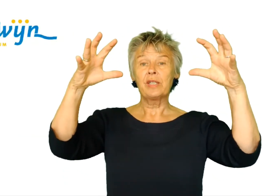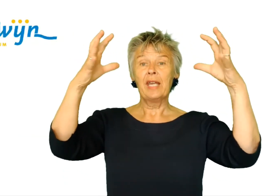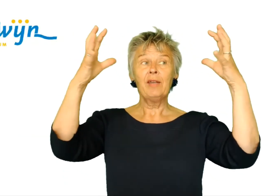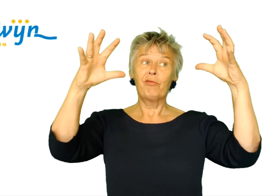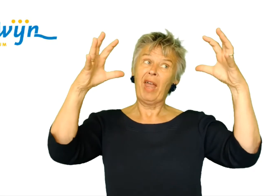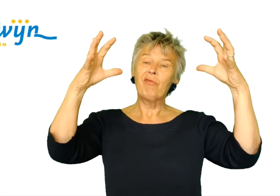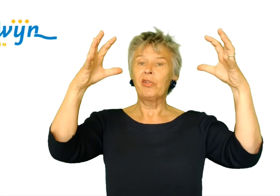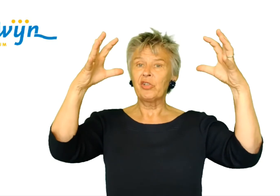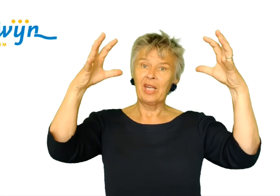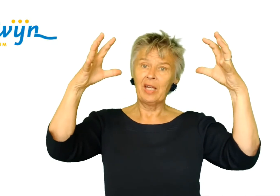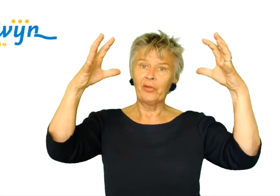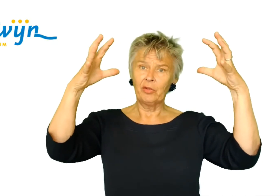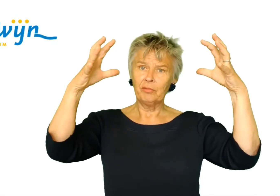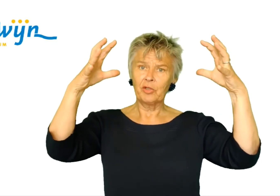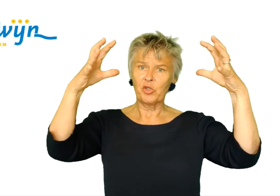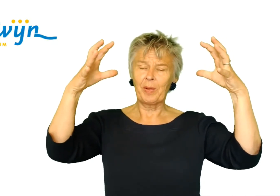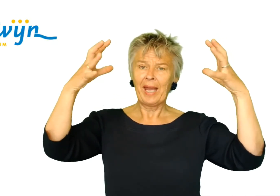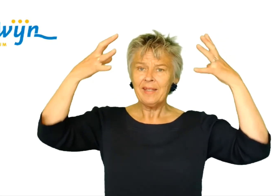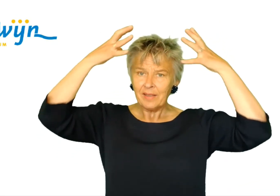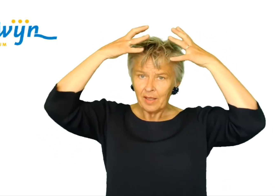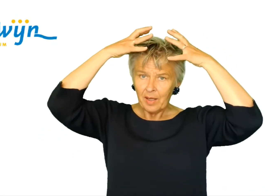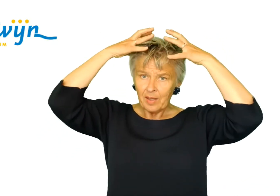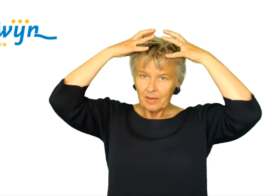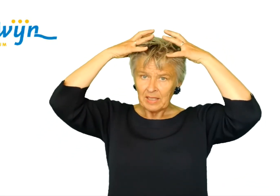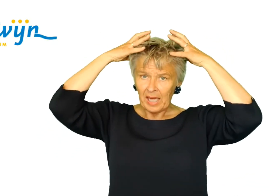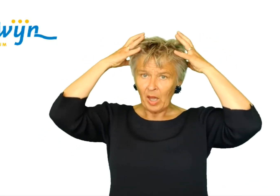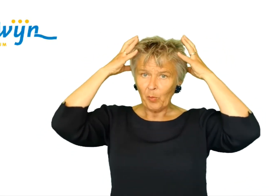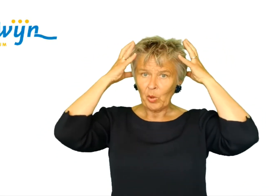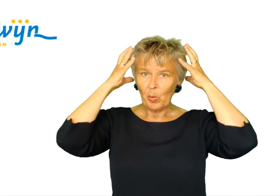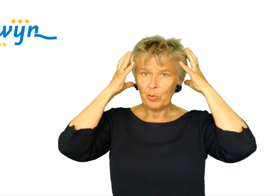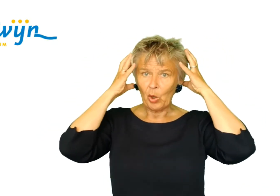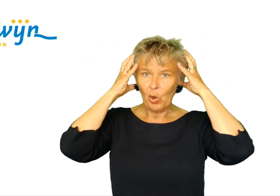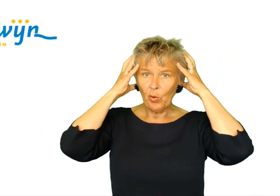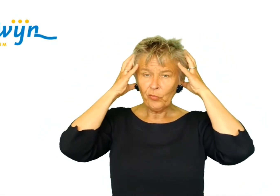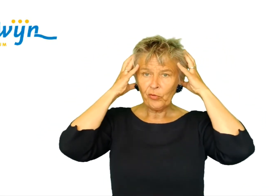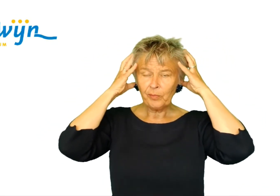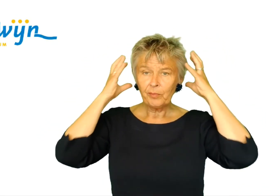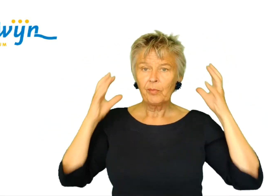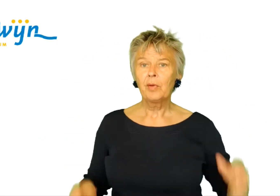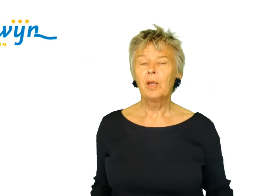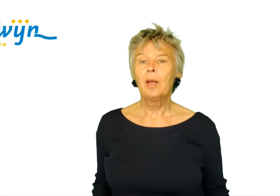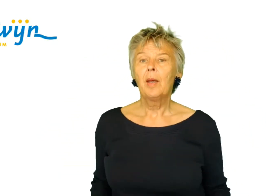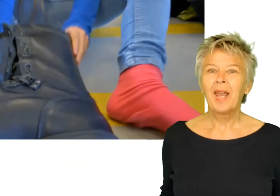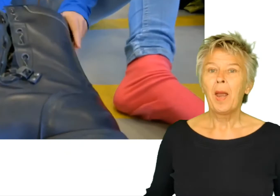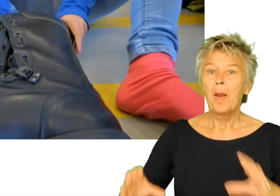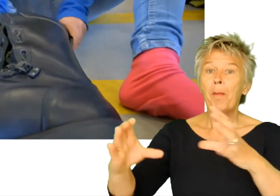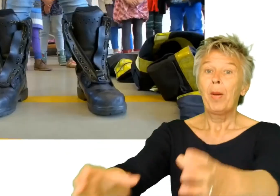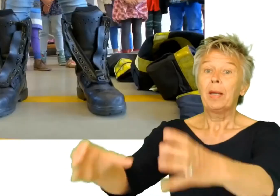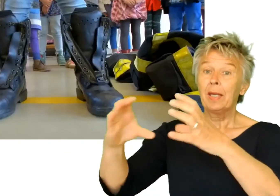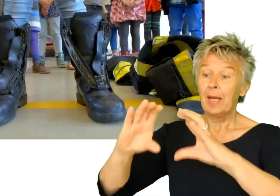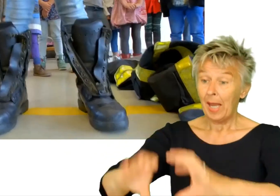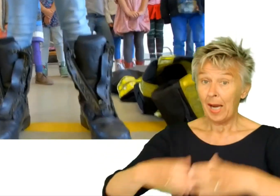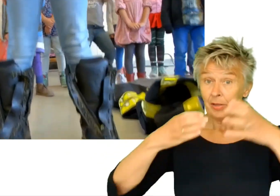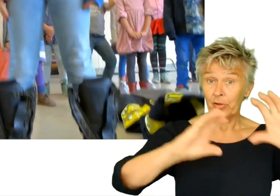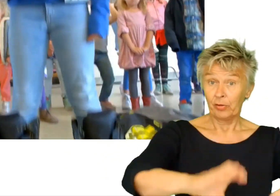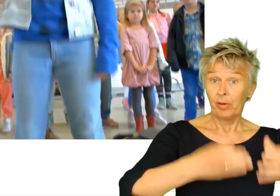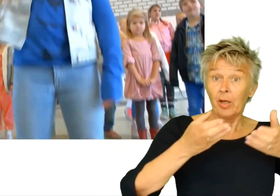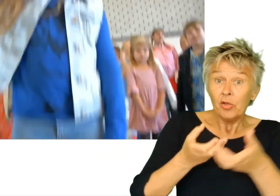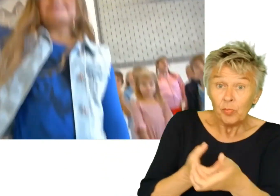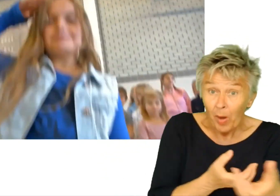zee, vijf van de zeehanden gespreid. Je helmpje op je hoofd. Pak je laarzen en